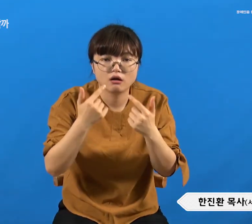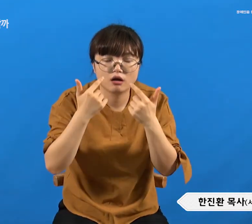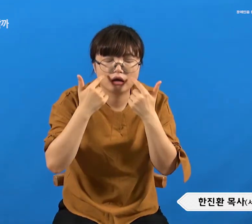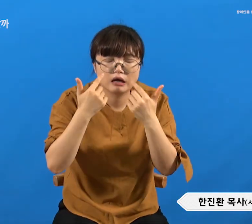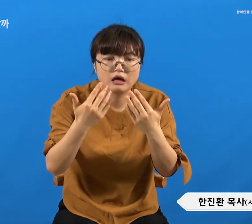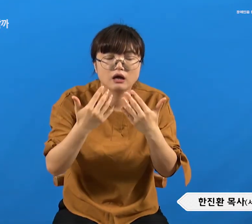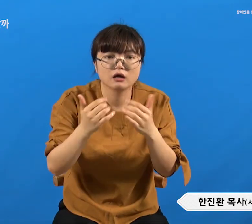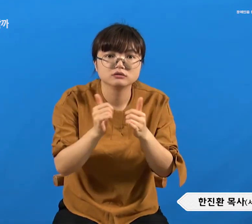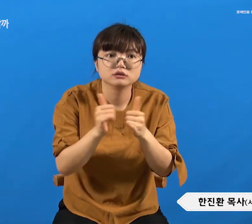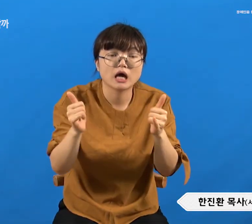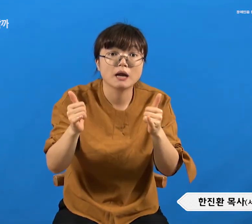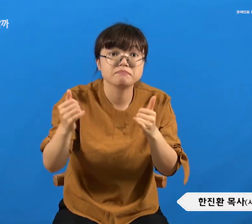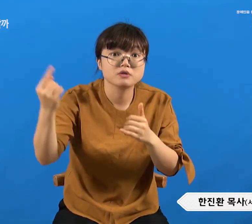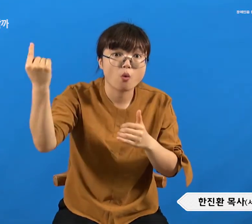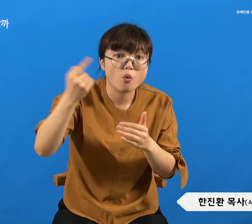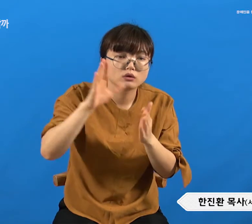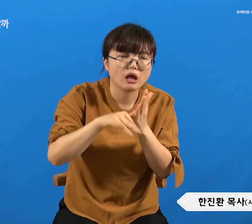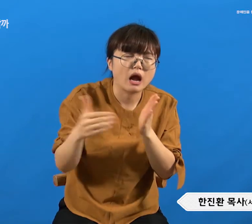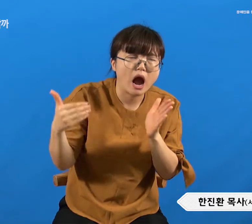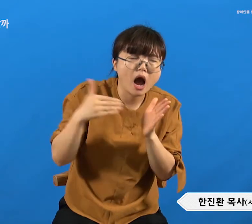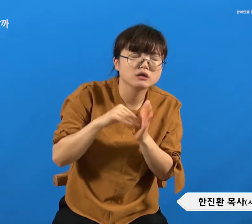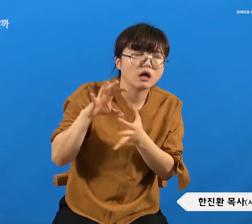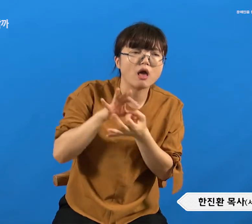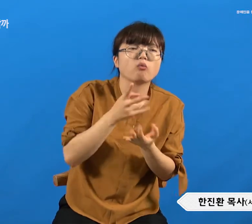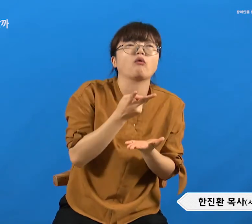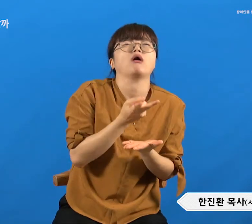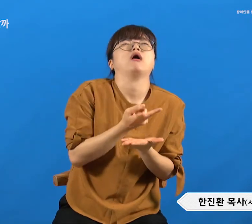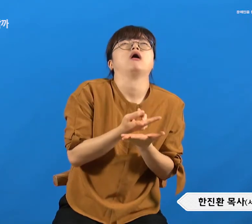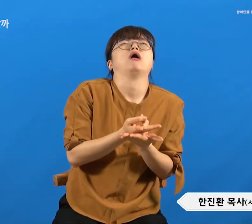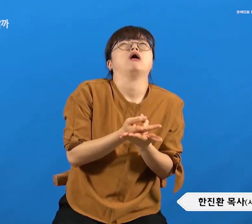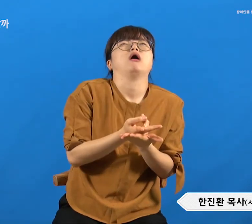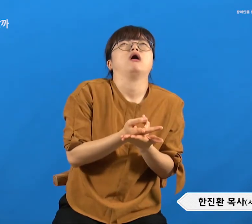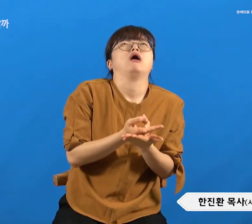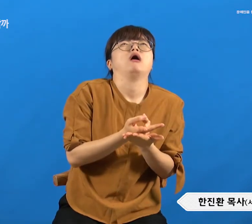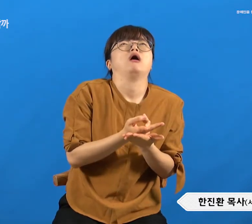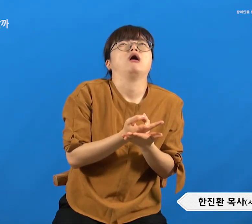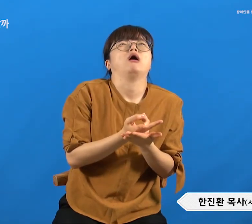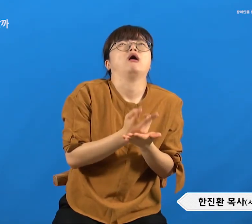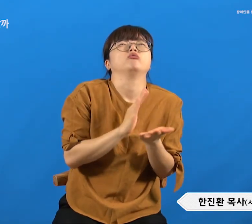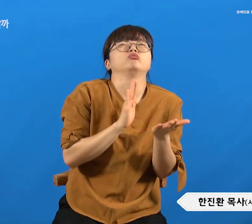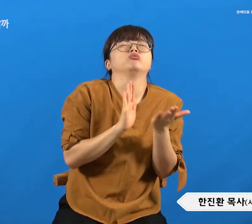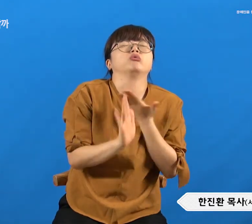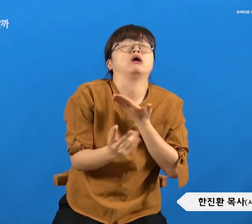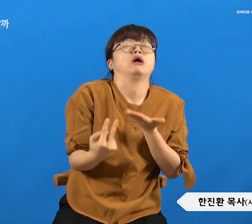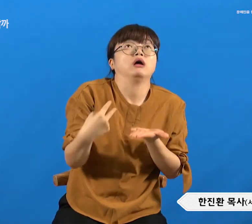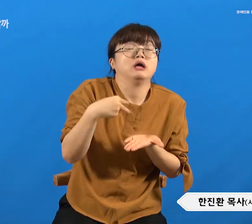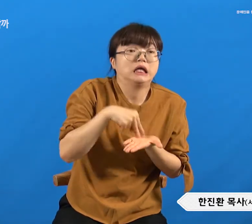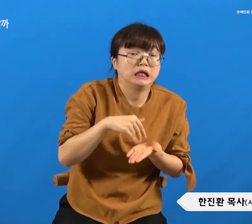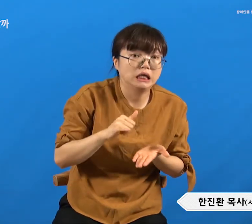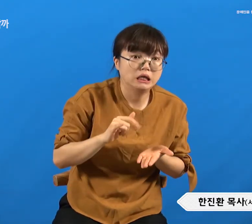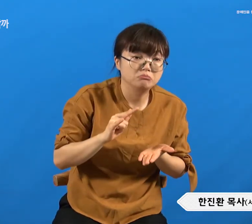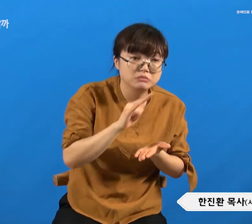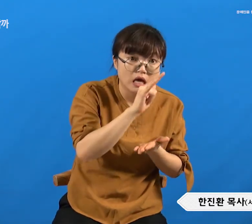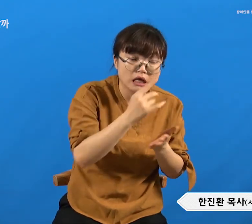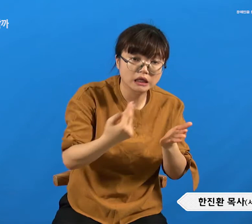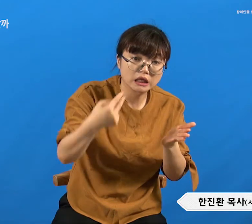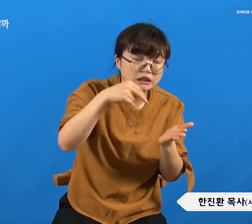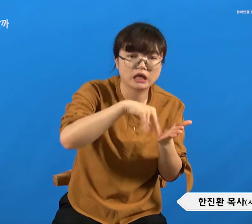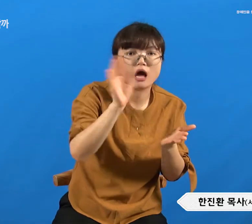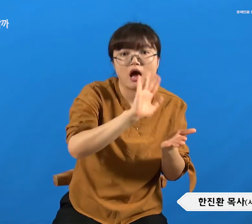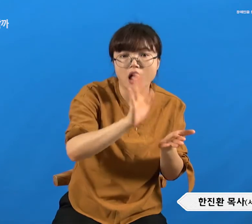사람들이 몰려올 때까지 한참을 그냥 그렇게 누워 있었습니다. 그리고 일어나서 비행기를 타러 가지도